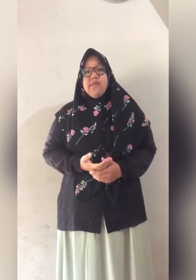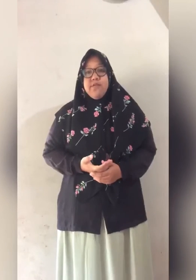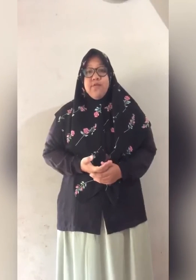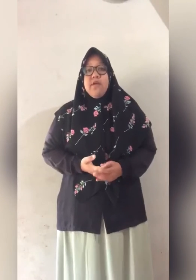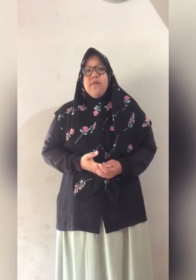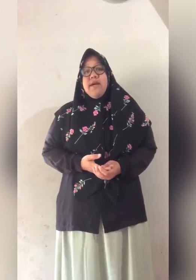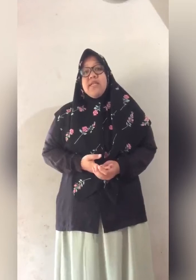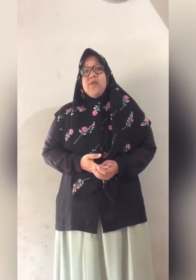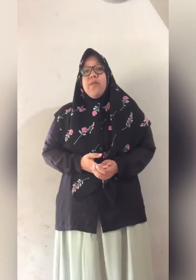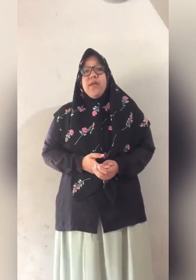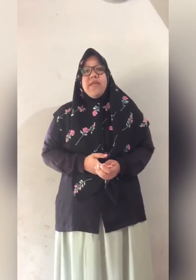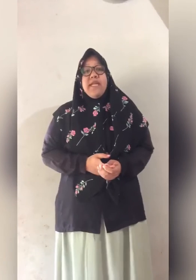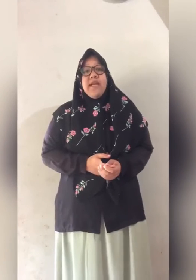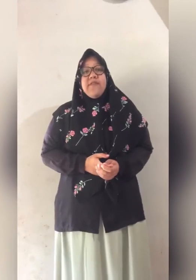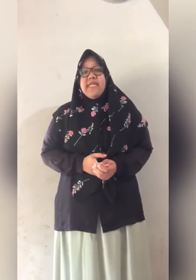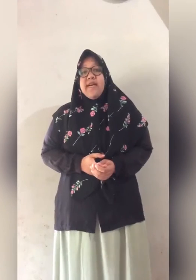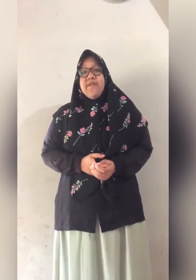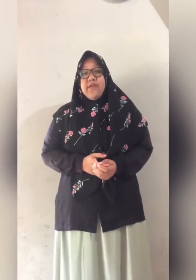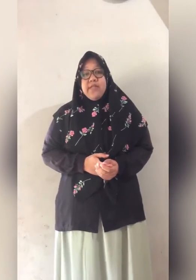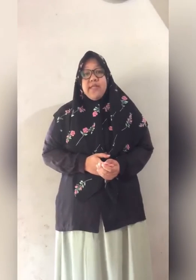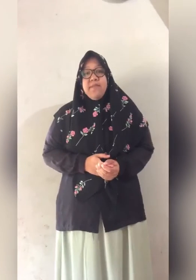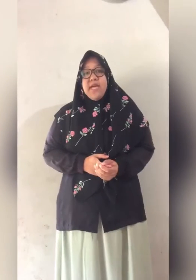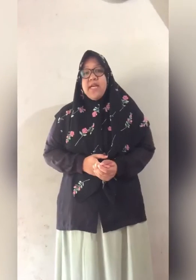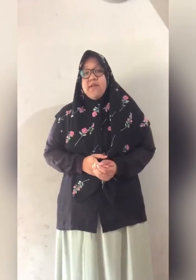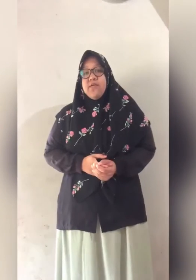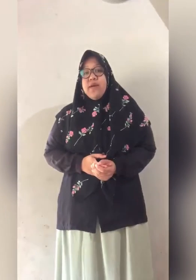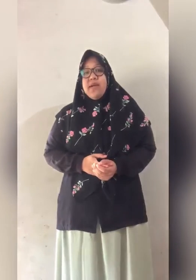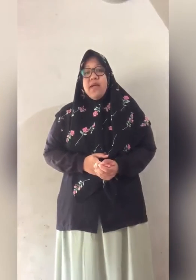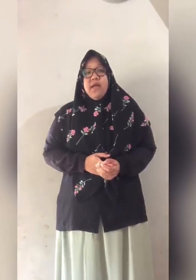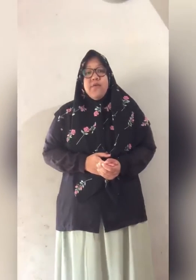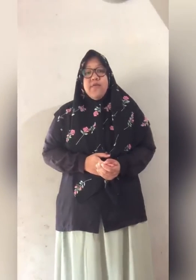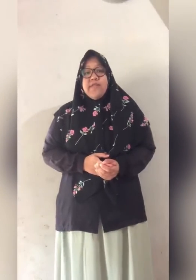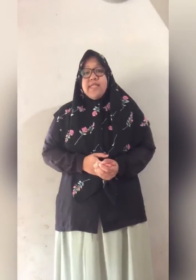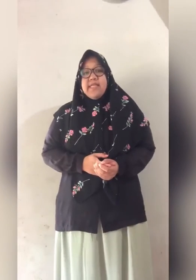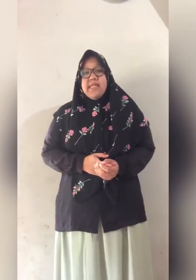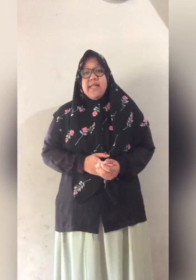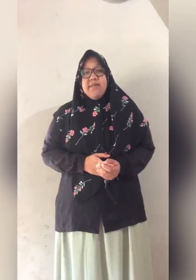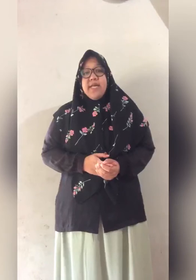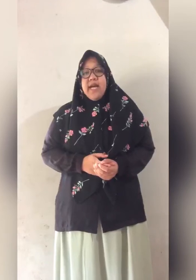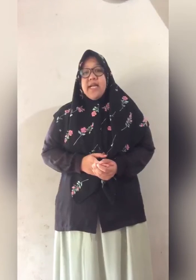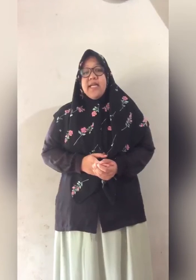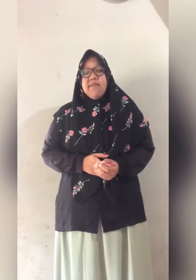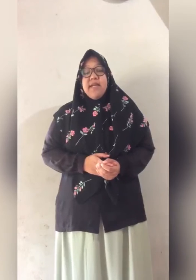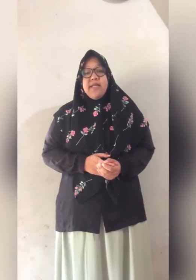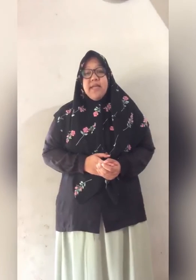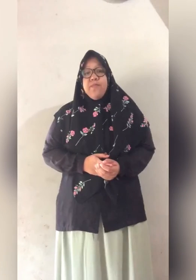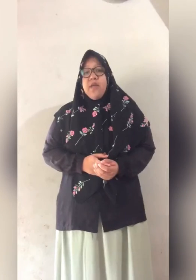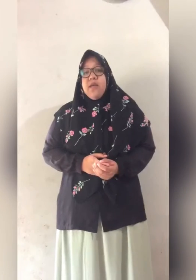18020404011, mahasiswa Prodi Pendidikan Fisika Fakultas Tarbiyah dan Keguruan Universitas Islam Negeri Ar-Rani Banda Aceh.